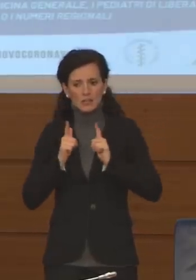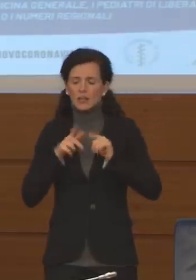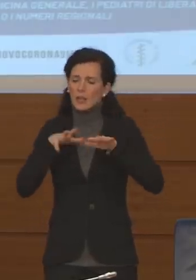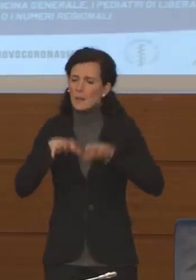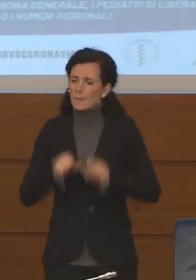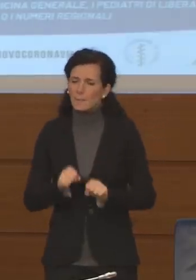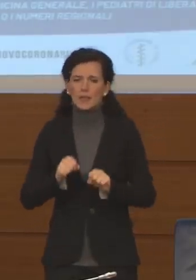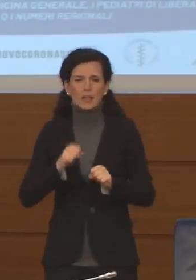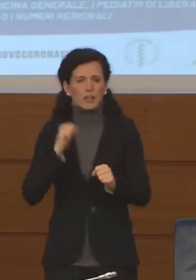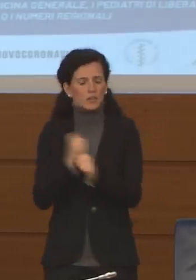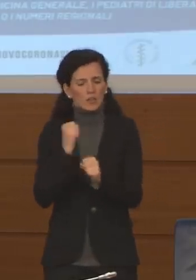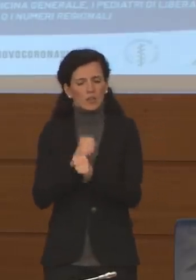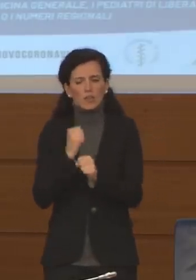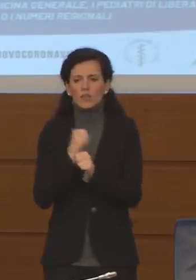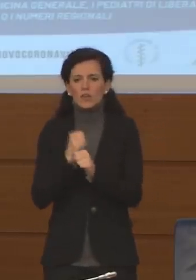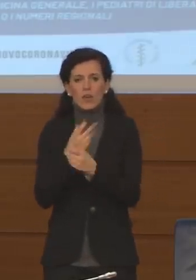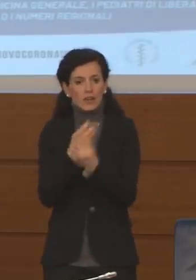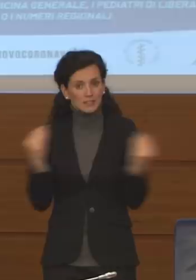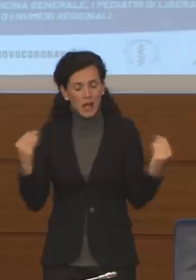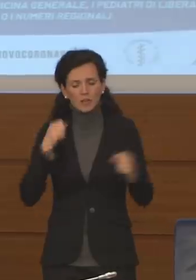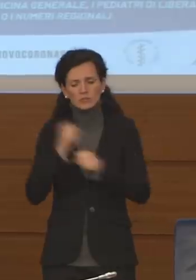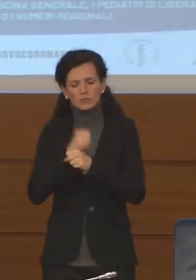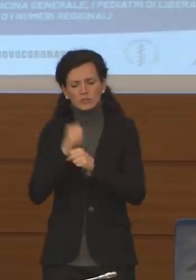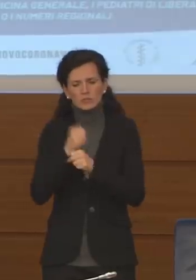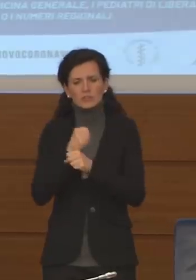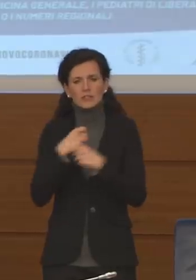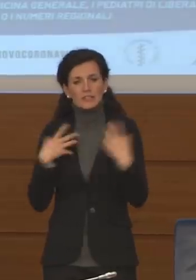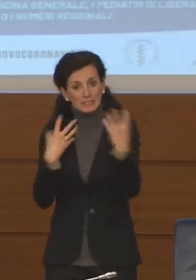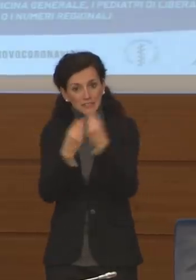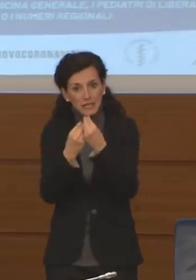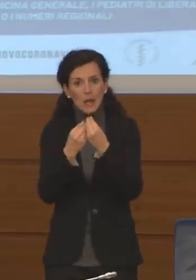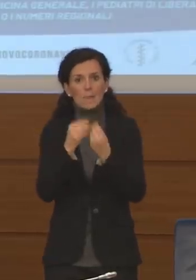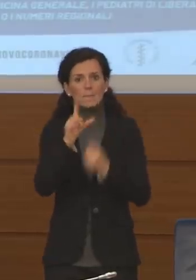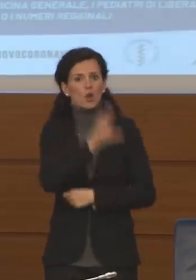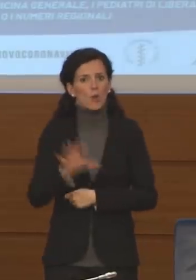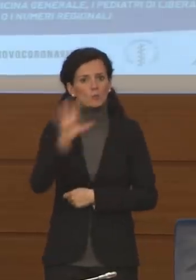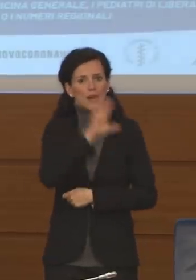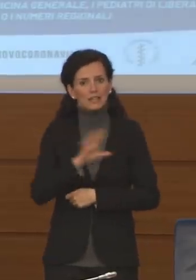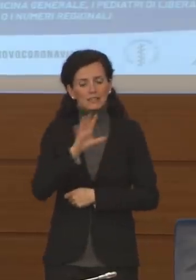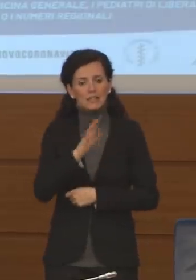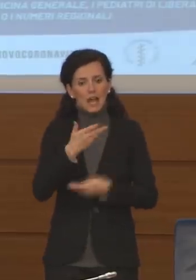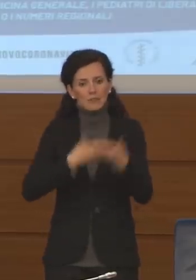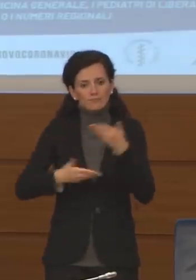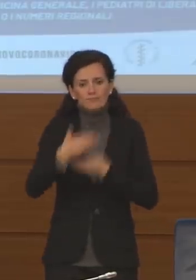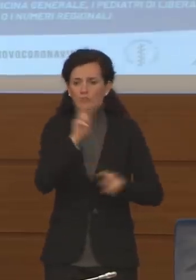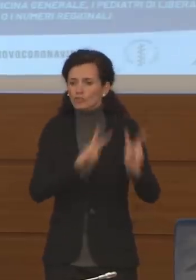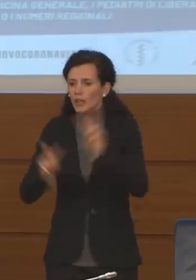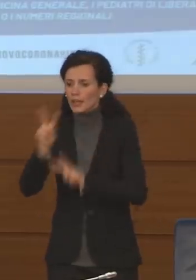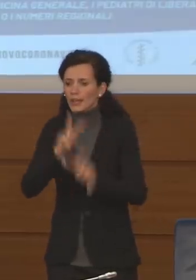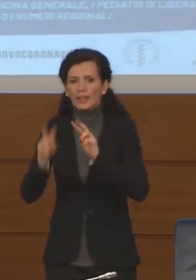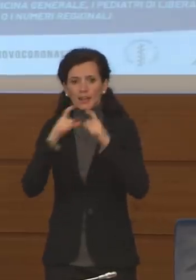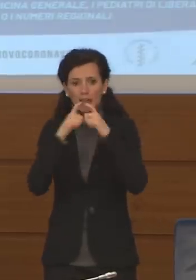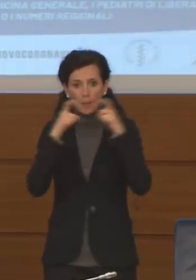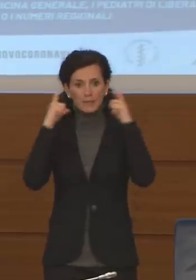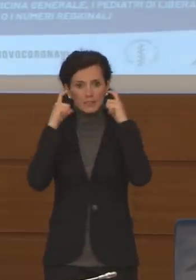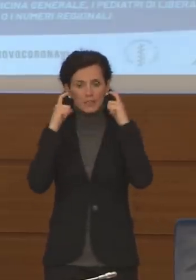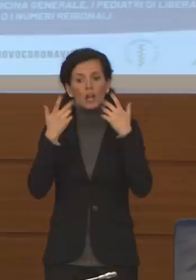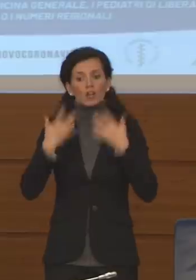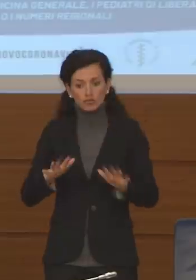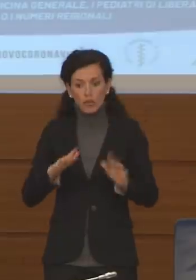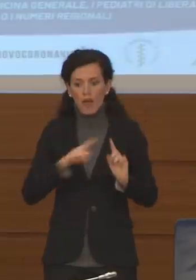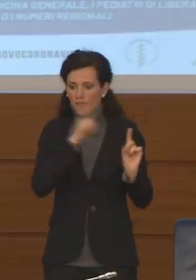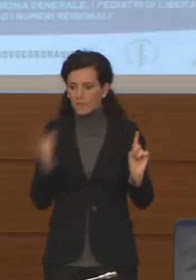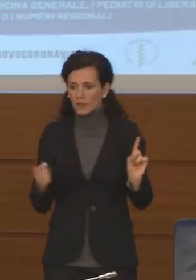visto lavorare insieme con la regione lombardia e quelle che noi abbiamo già acquisito